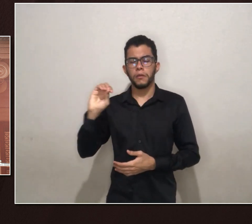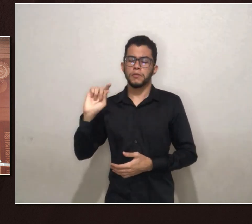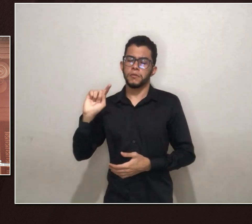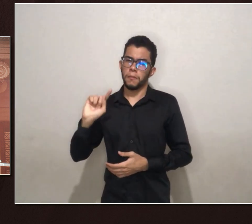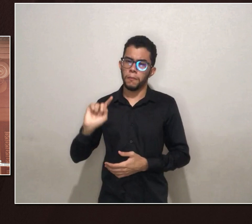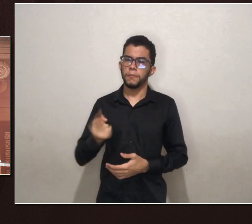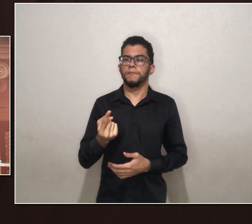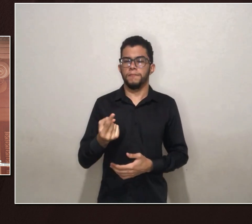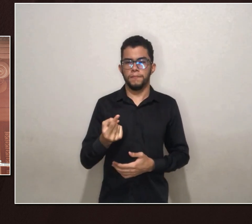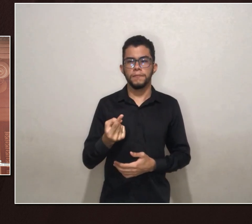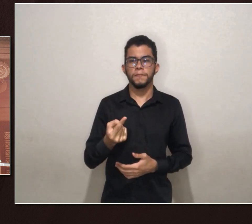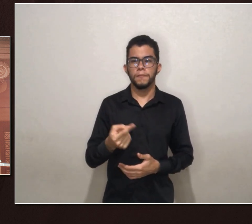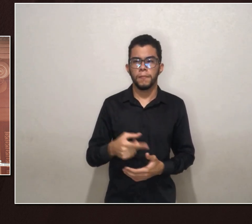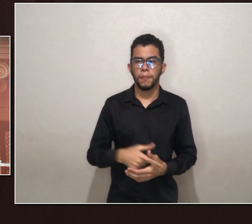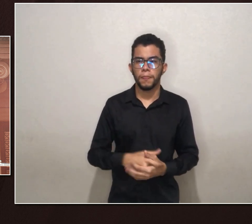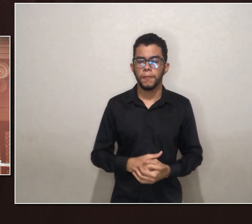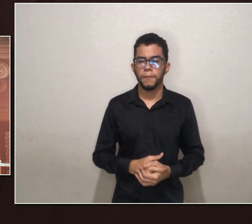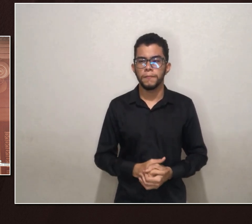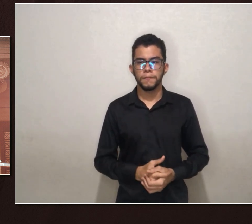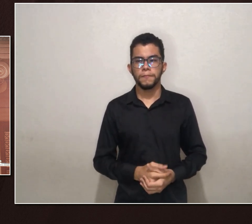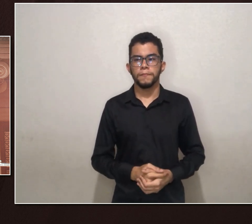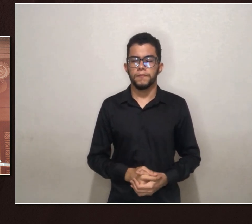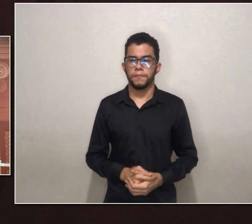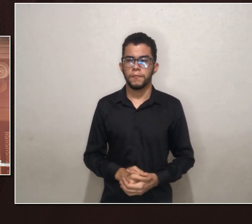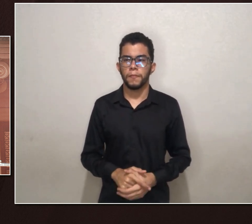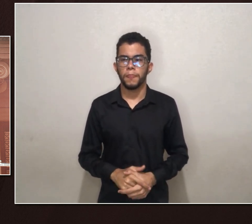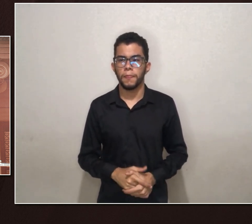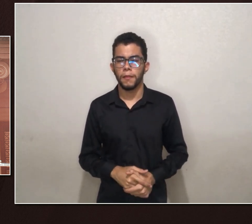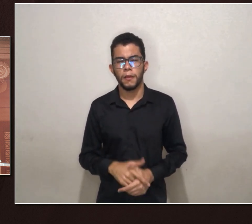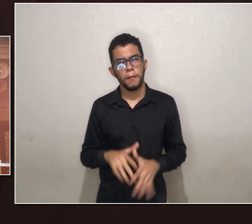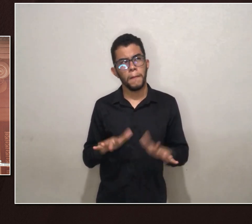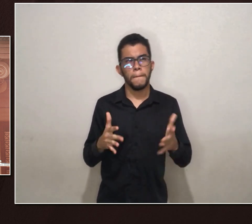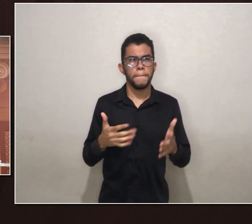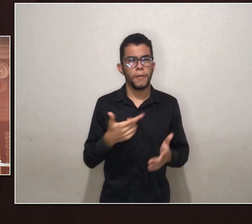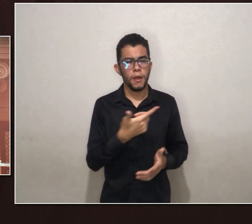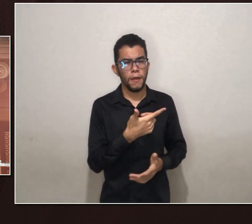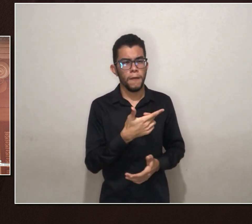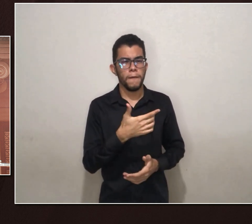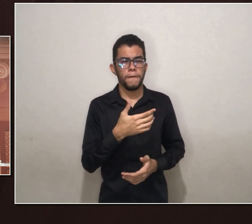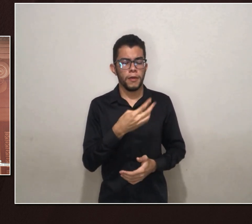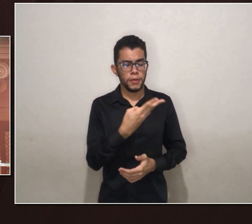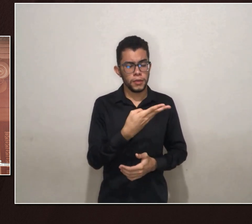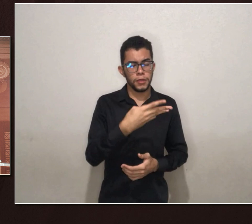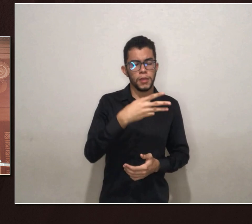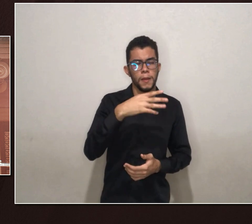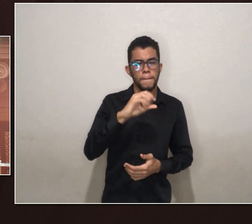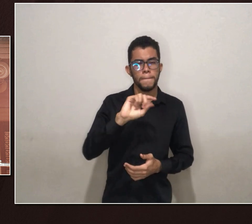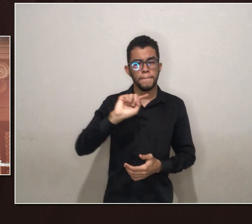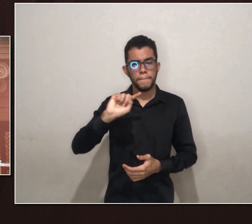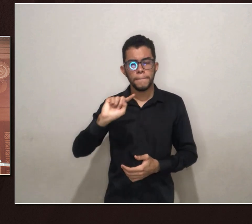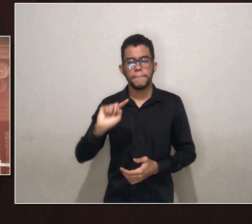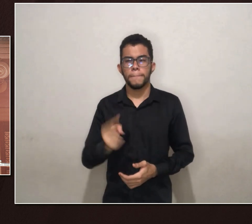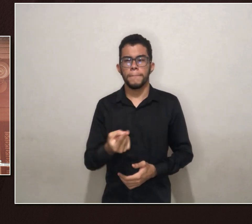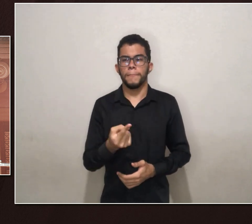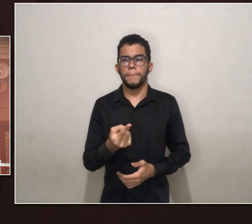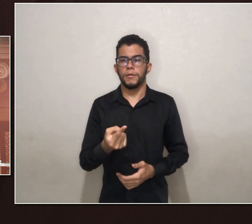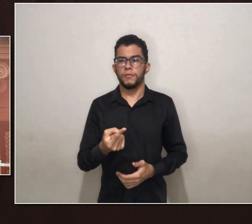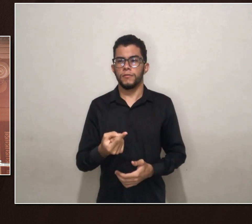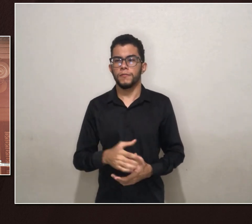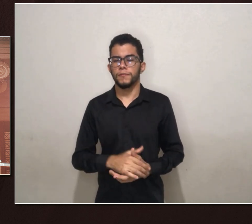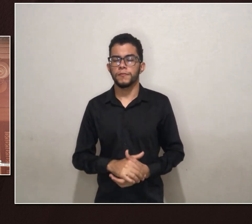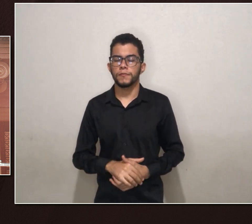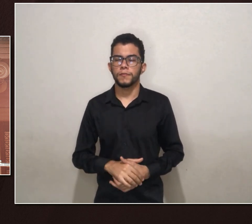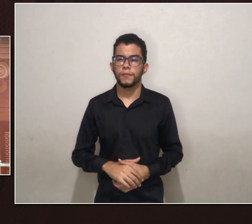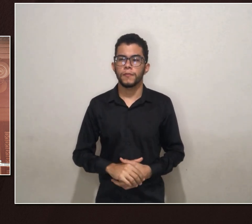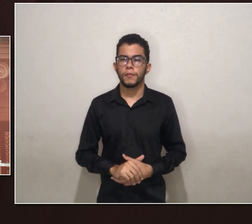3.400, não é isso? É isso, né? 20 já são 3.400. Se nós tivermos 30, nós teremos mais de 5 mil. Mas, de qualquer forma,